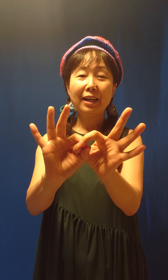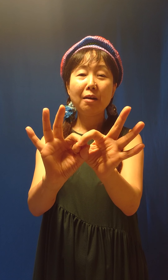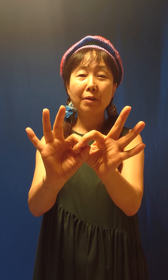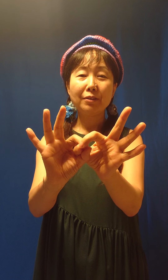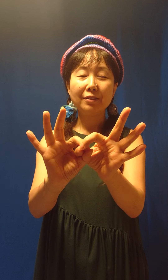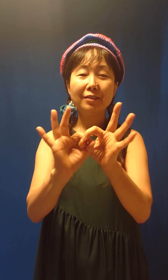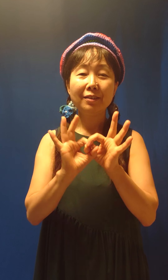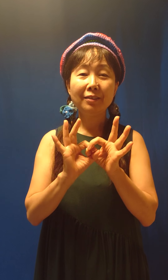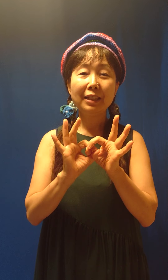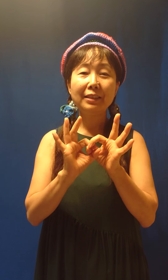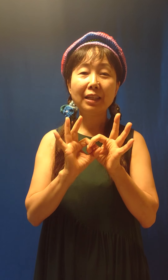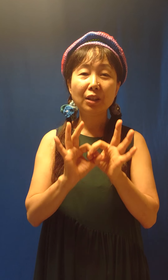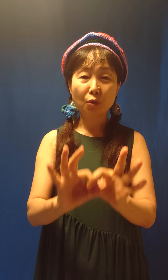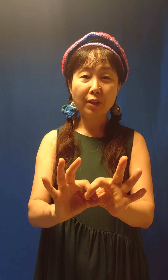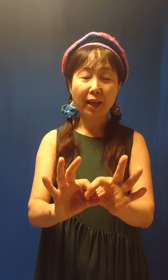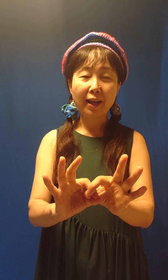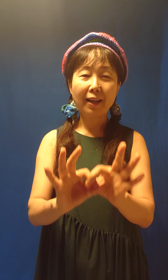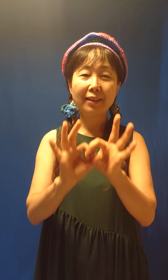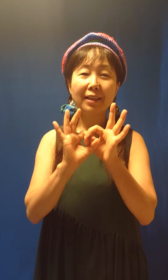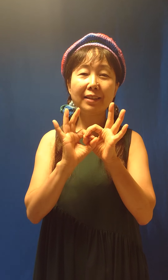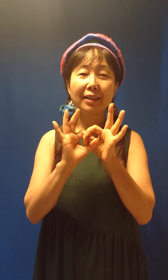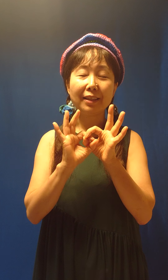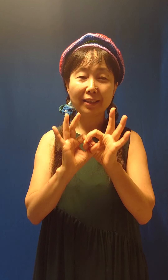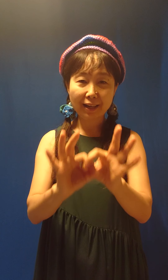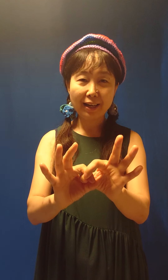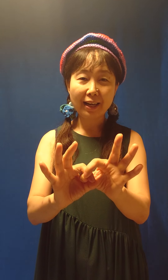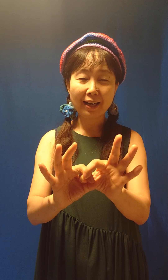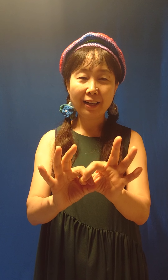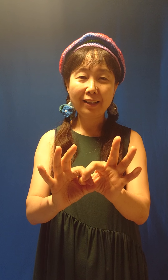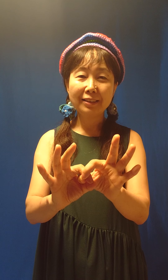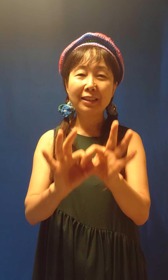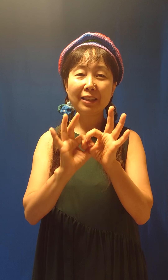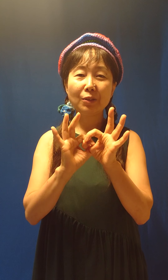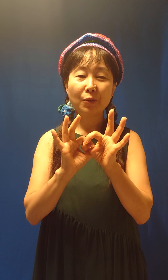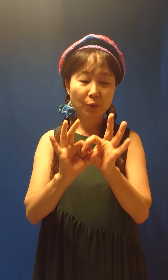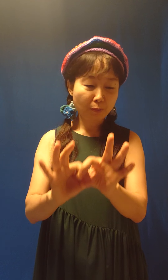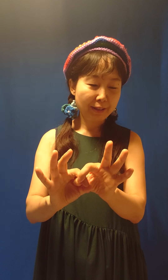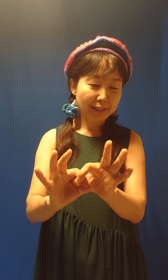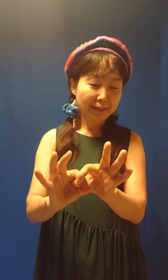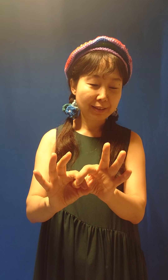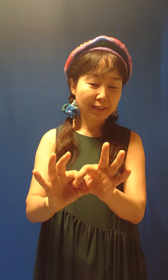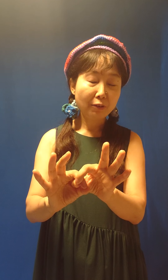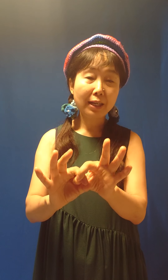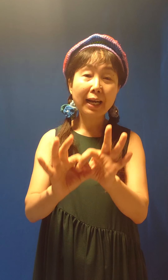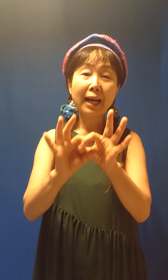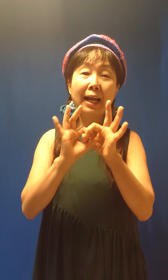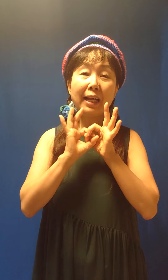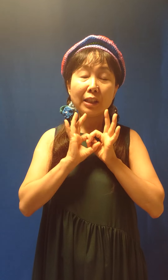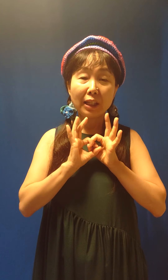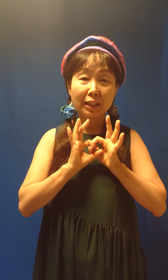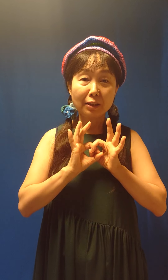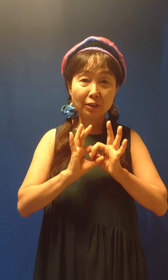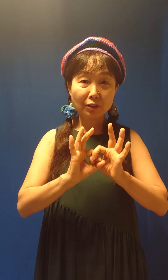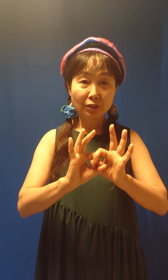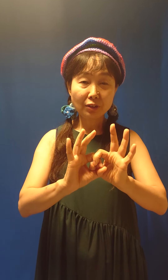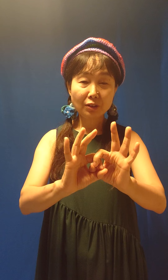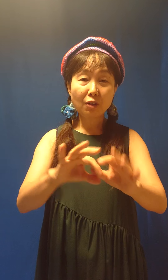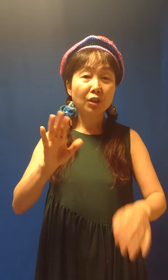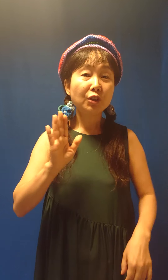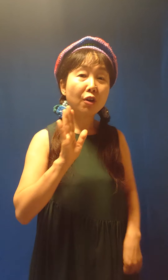絡める。何々ので、何々だから、つなぎの言葉です。で、これがずっと将